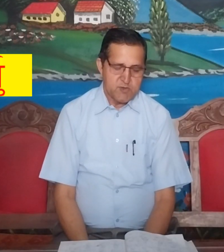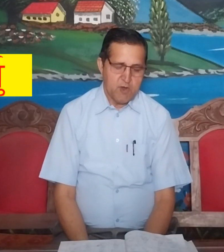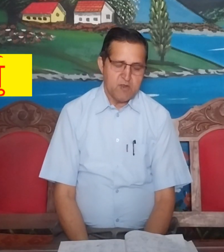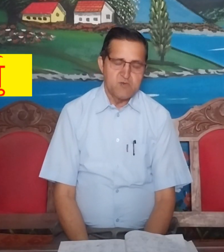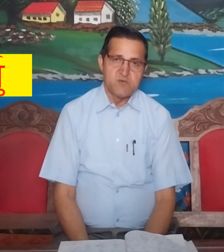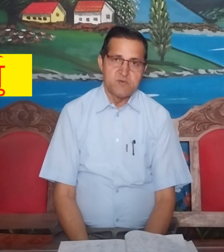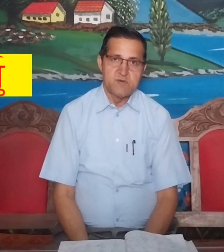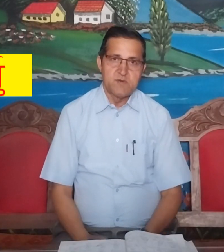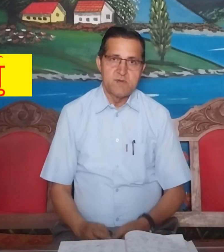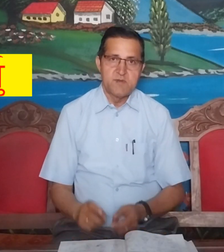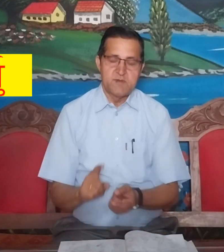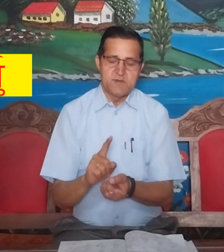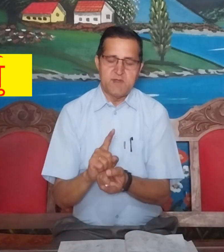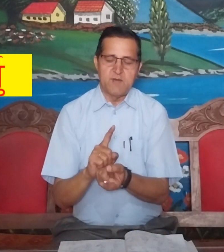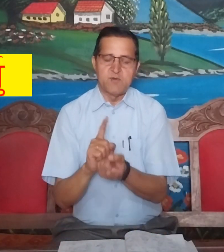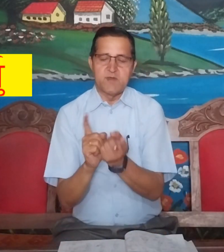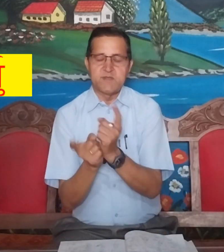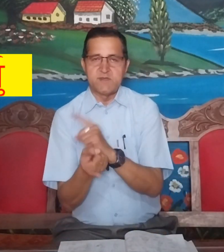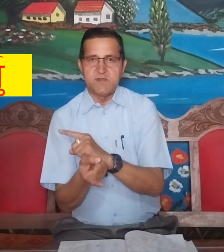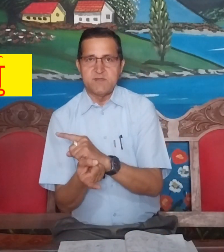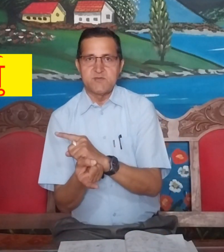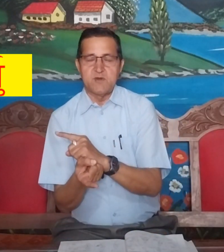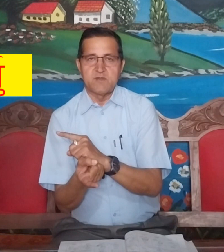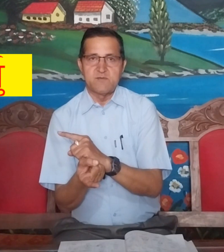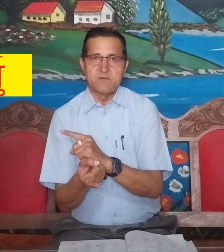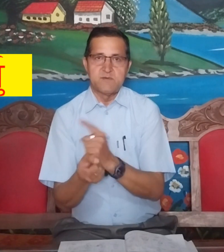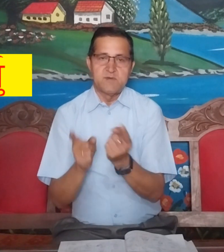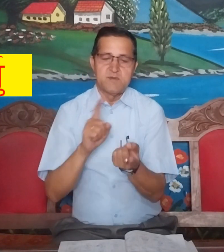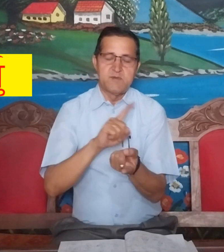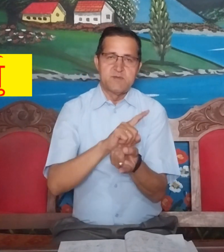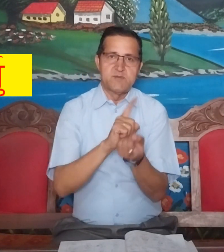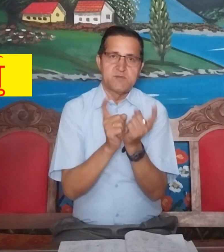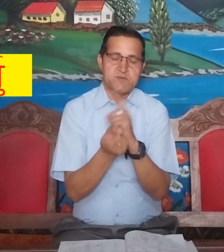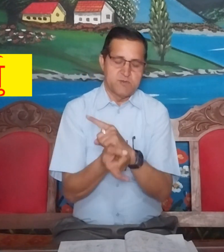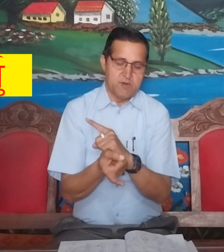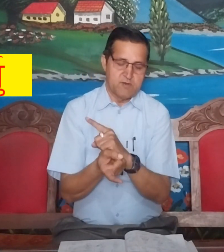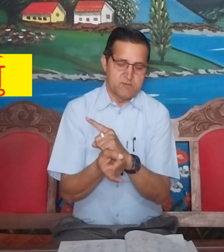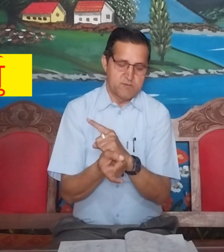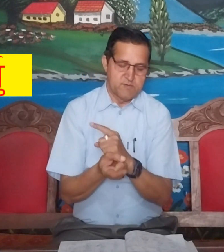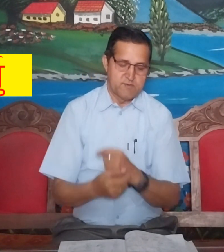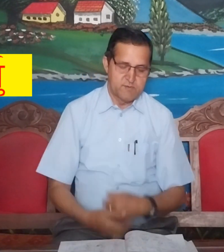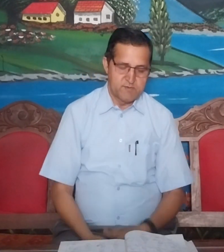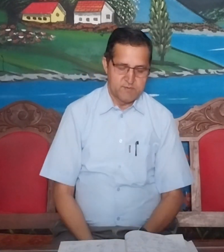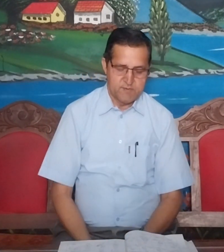सर्नु, ठाउँबाट यसरी सर्नु, सर्नु।